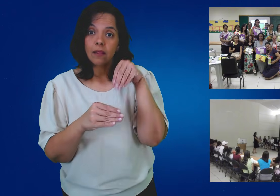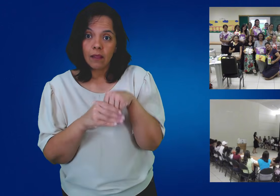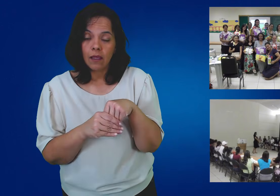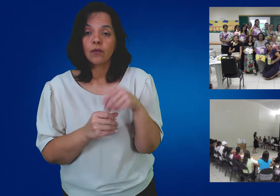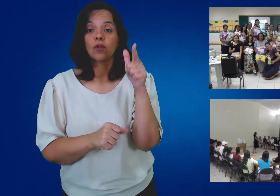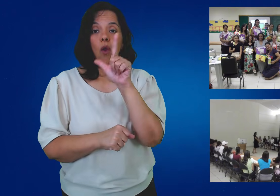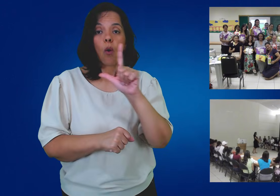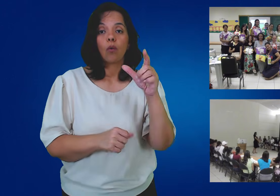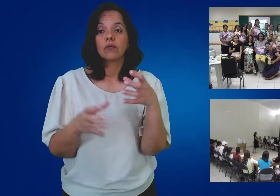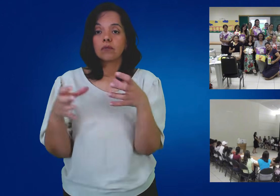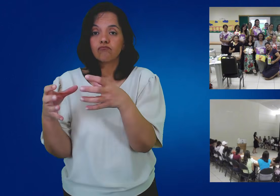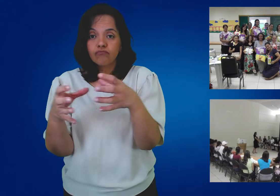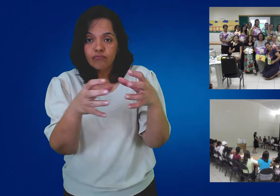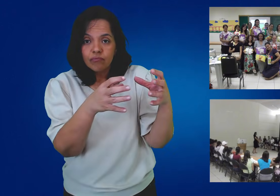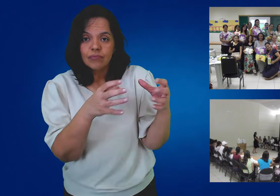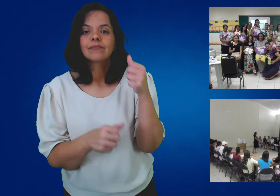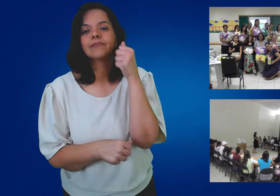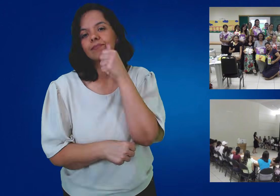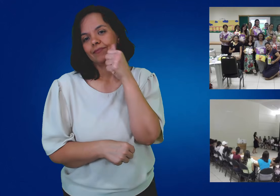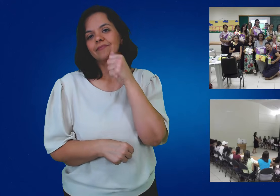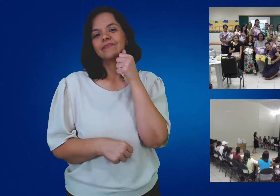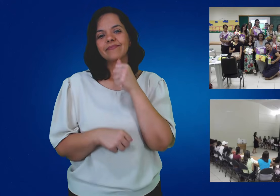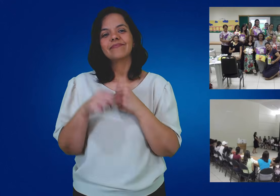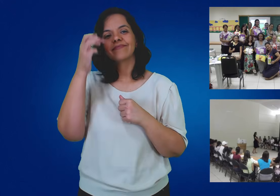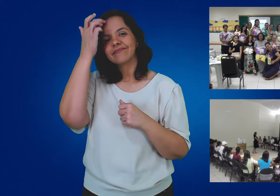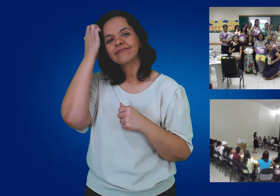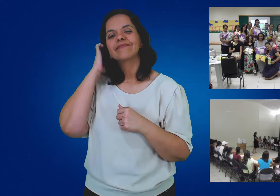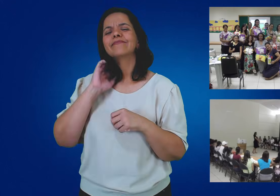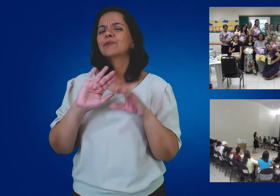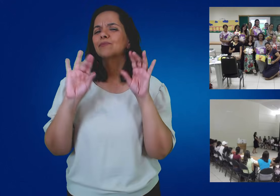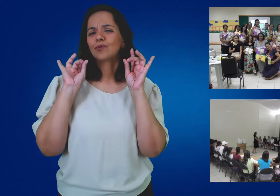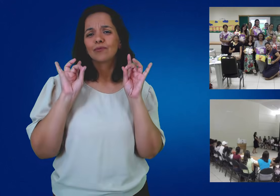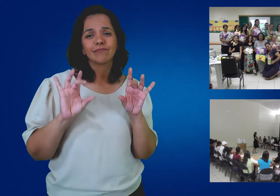aprender, elas também conseguissem ajudar outras mulheres.